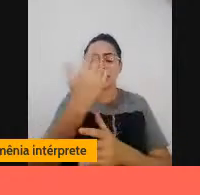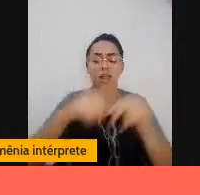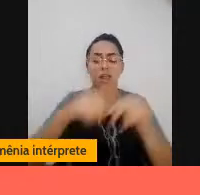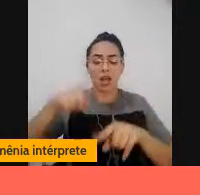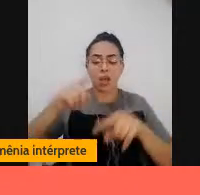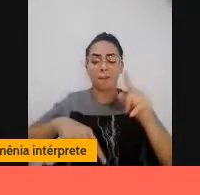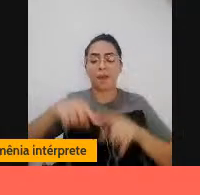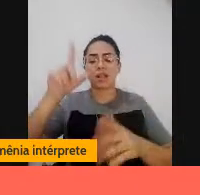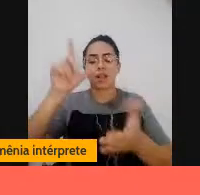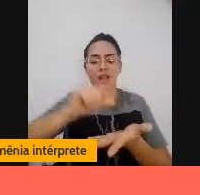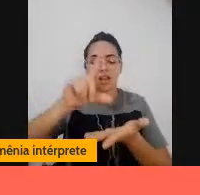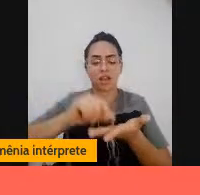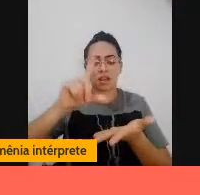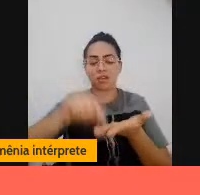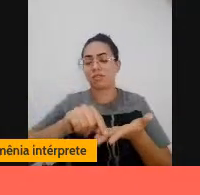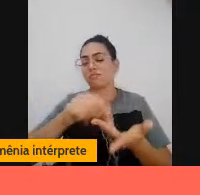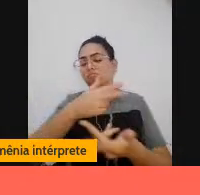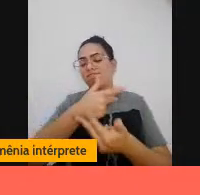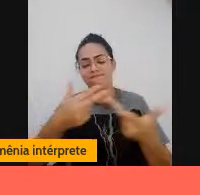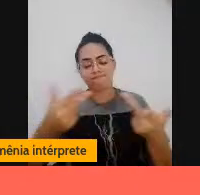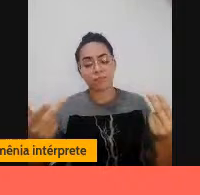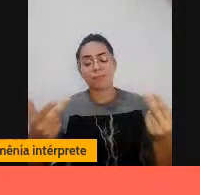artigos, né? E